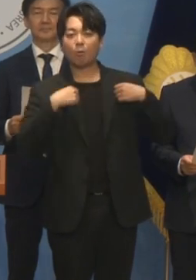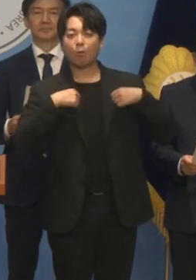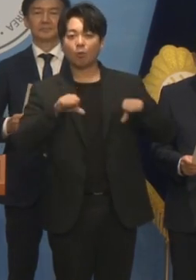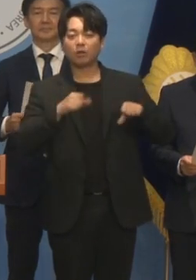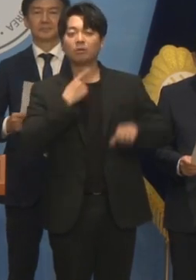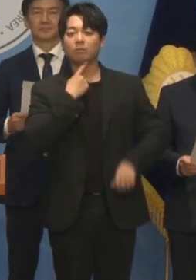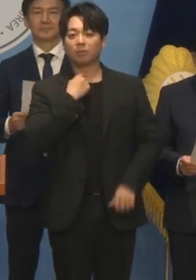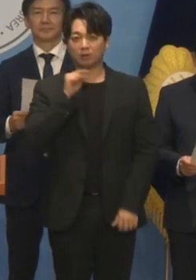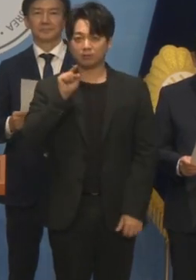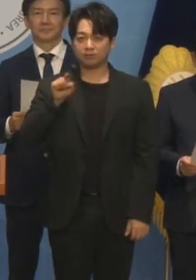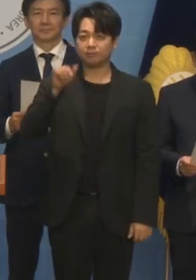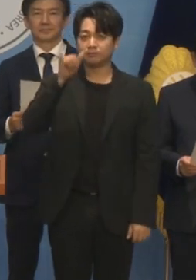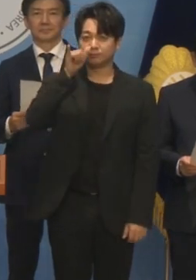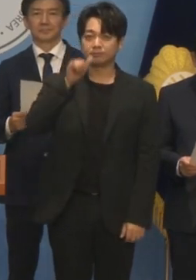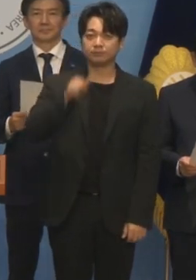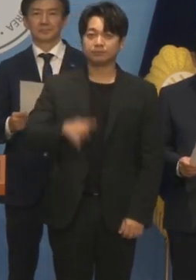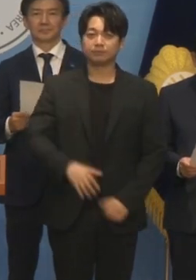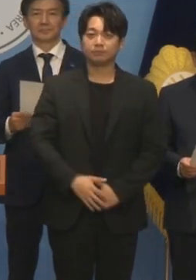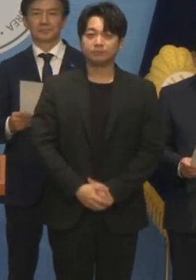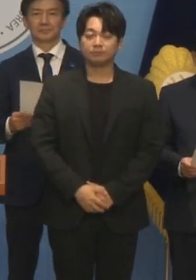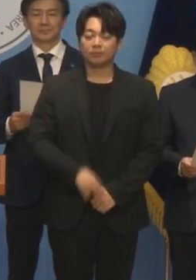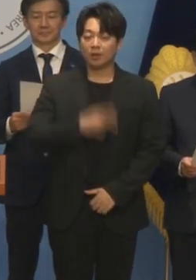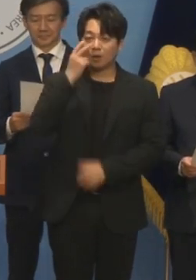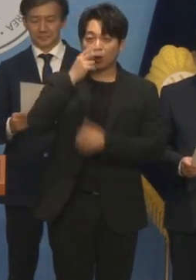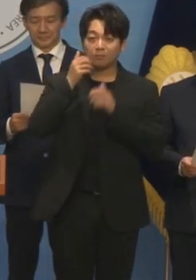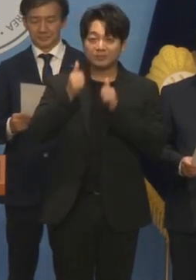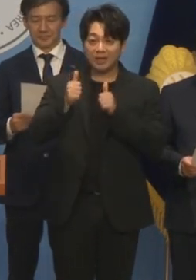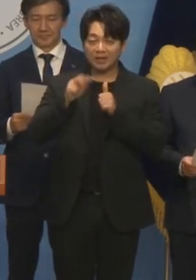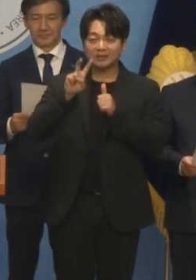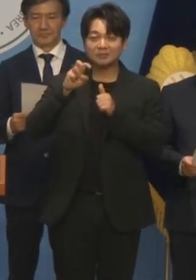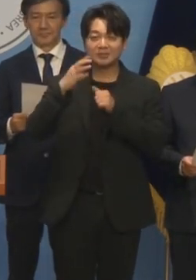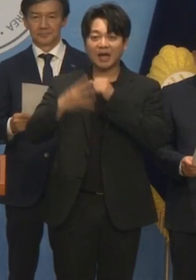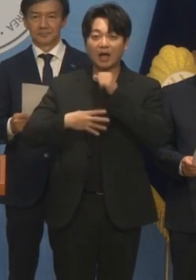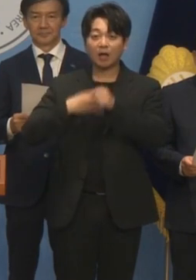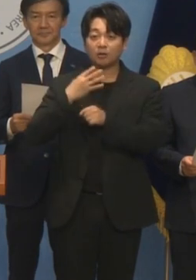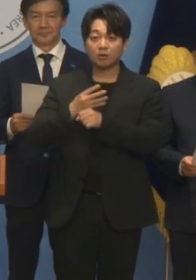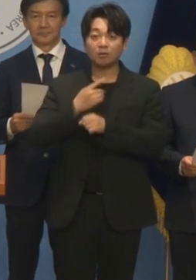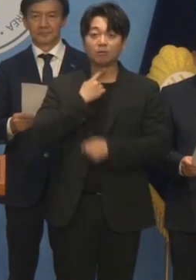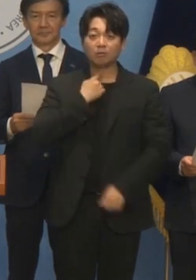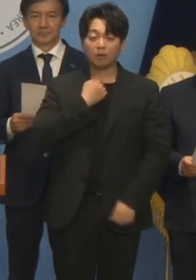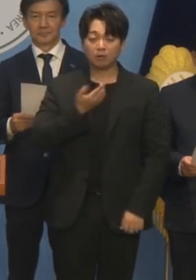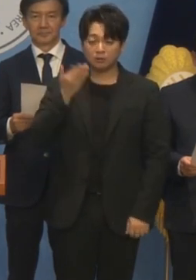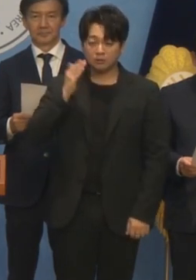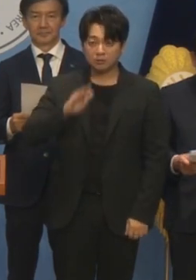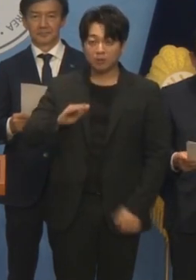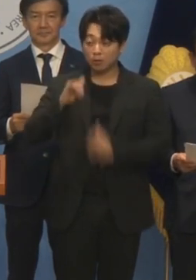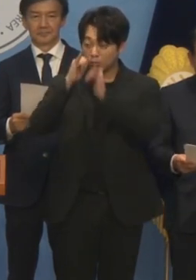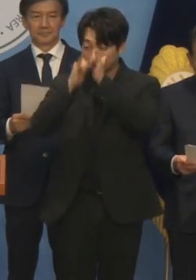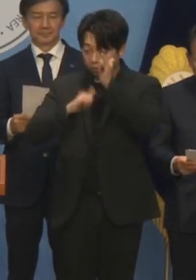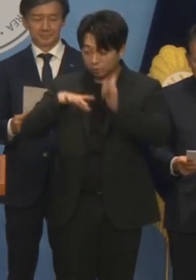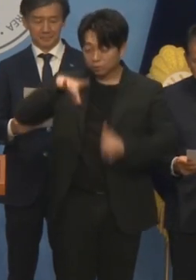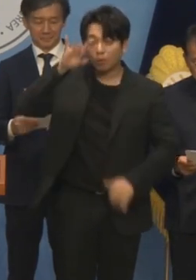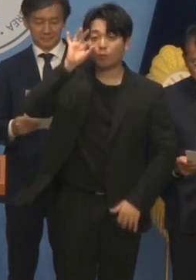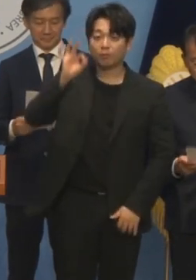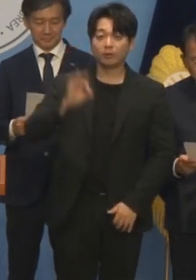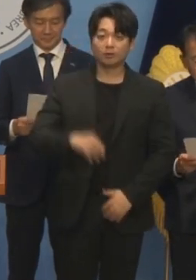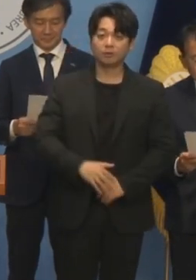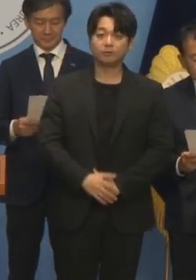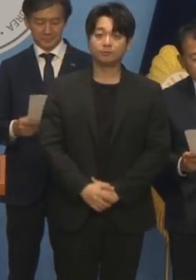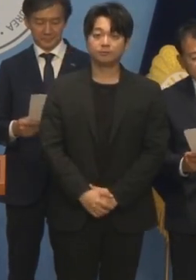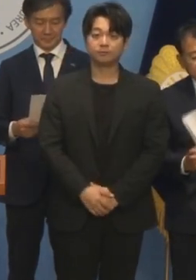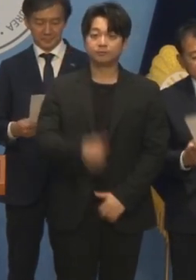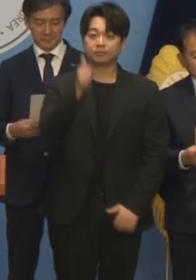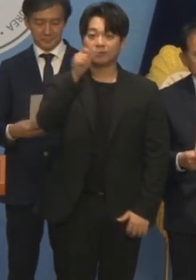것입니다. 검사 생활 24년을 했지만 이런 수사는 처음 봅니다. 한동훈